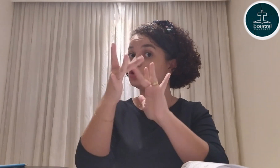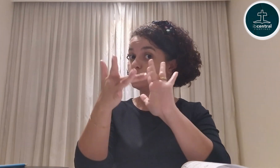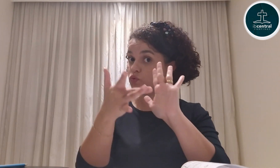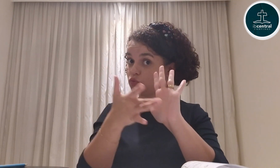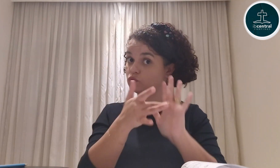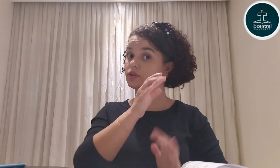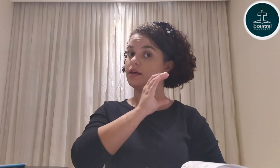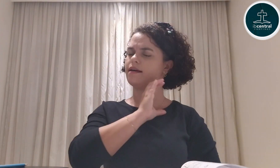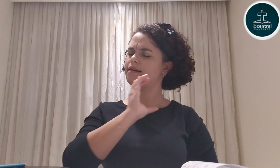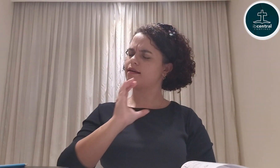o Salvador.